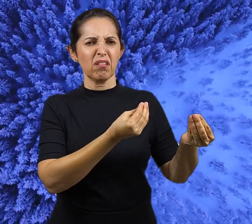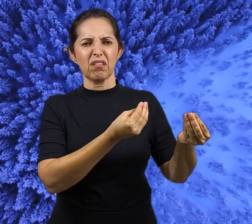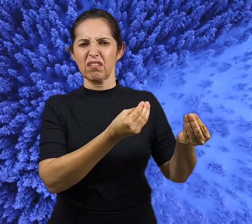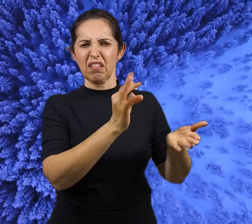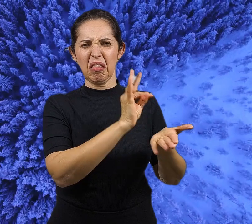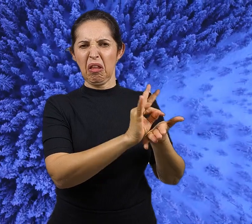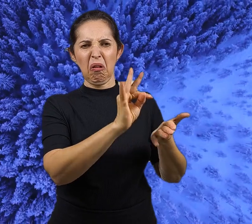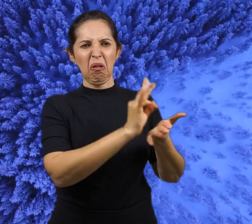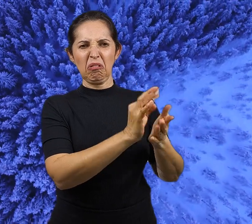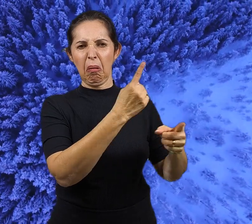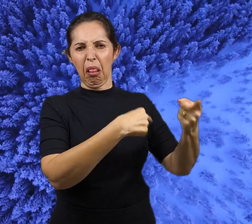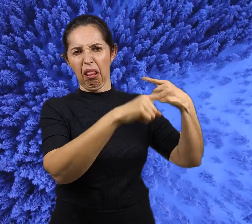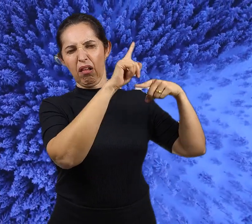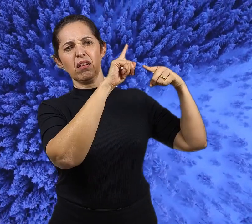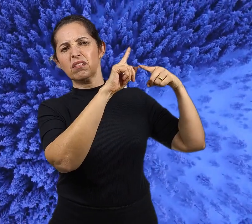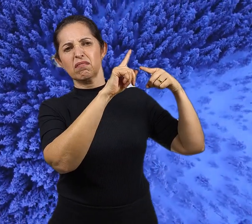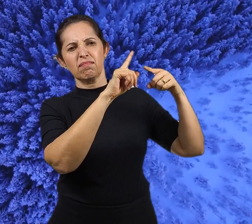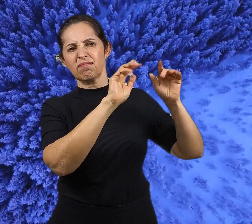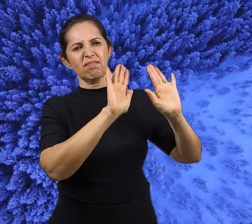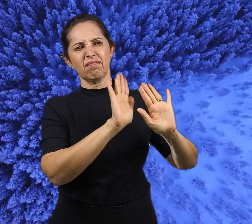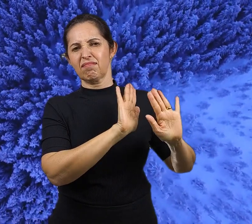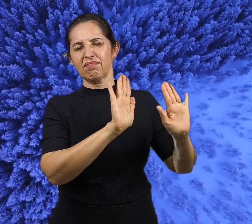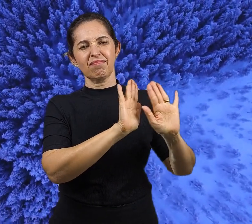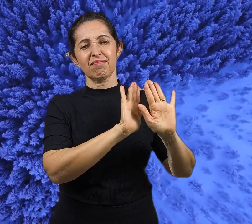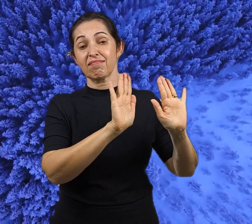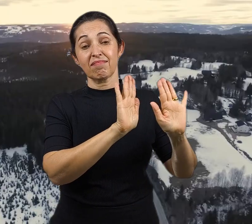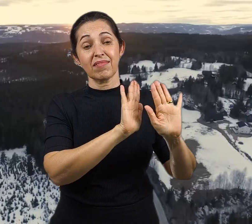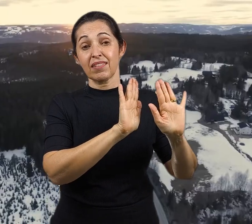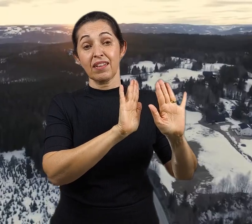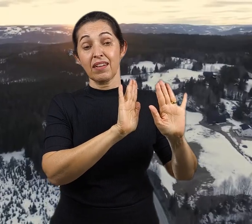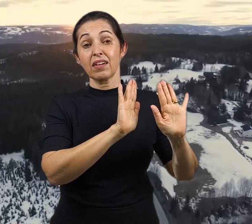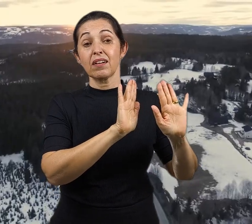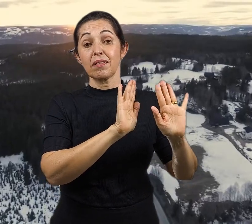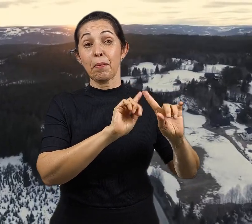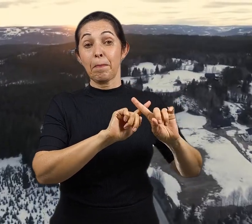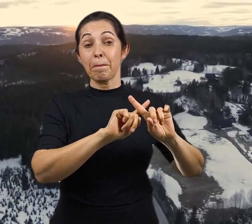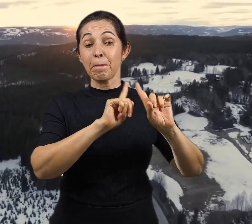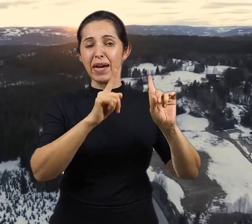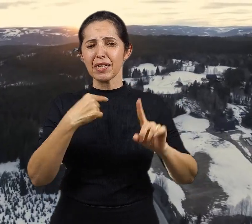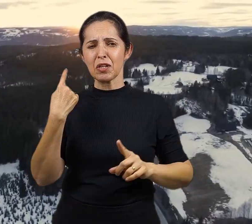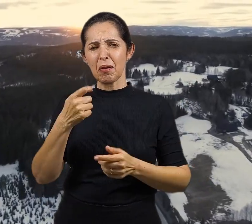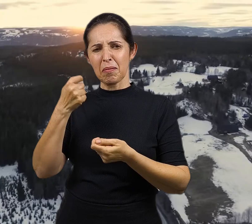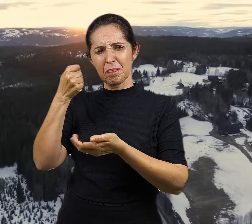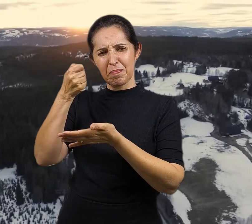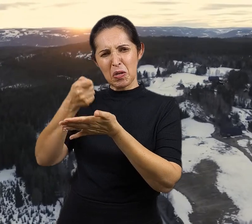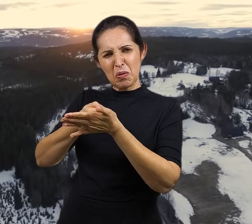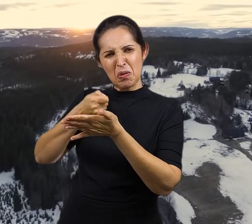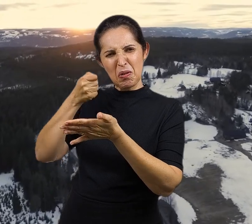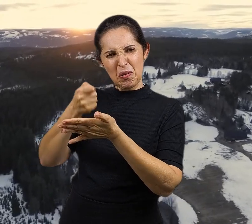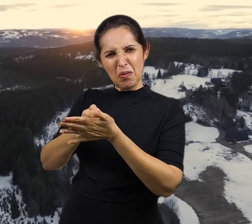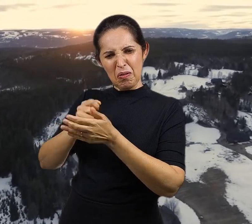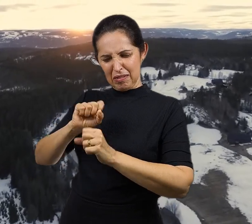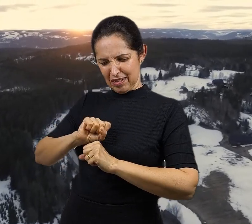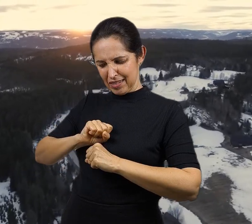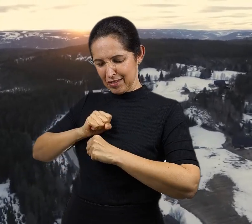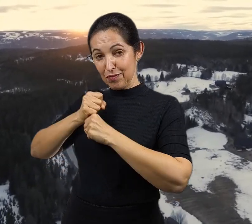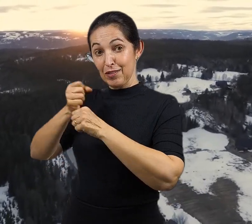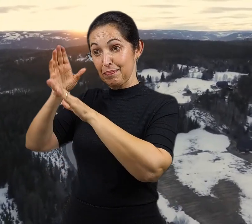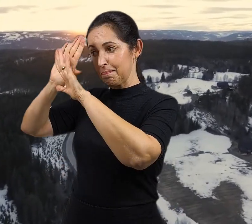diz que com muita luta, com muito esforço, nós vamos entrar no reino do céu. Então o Evangelho é isso que nós estamos passando. É